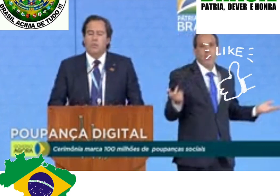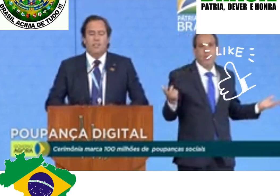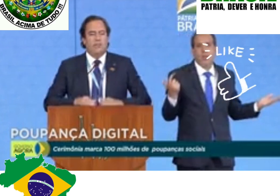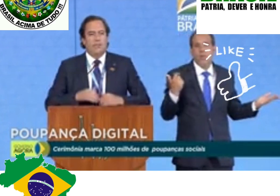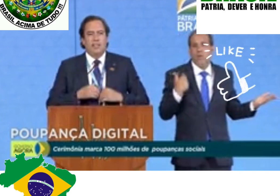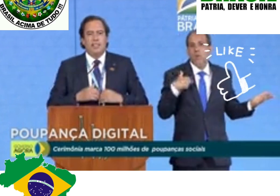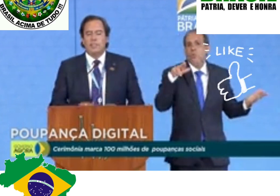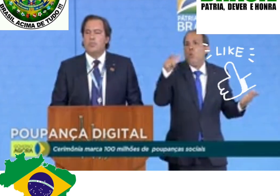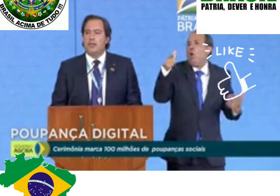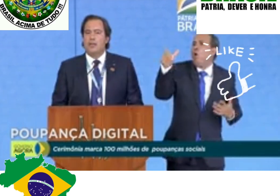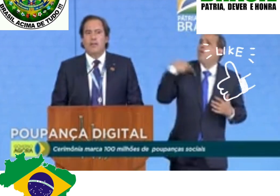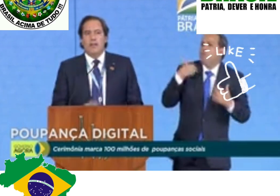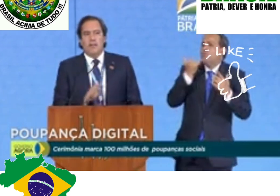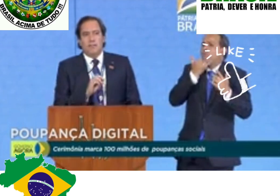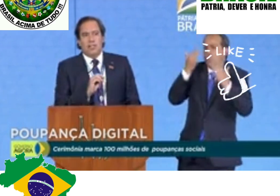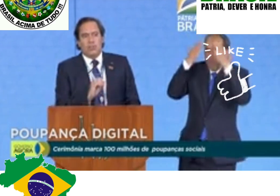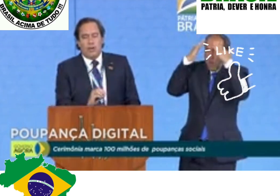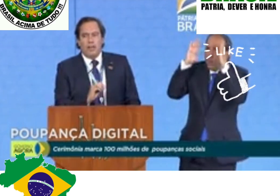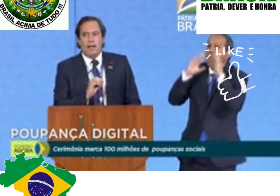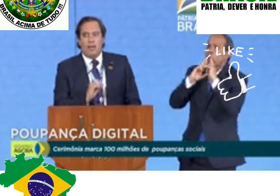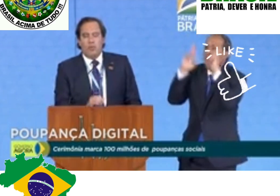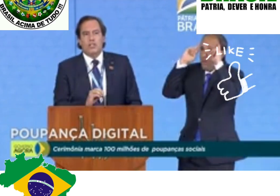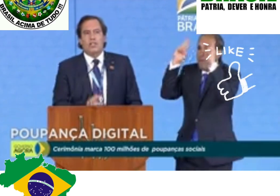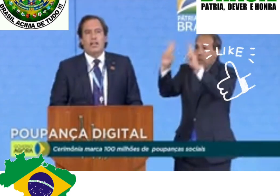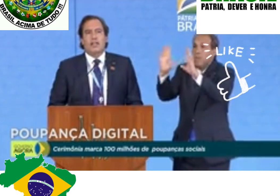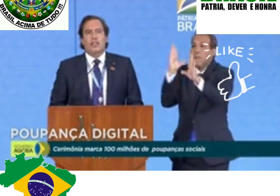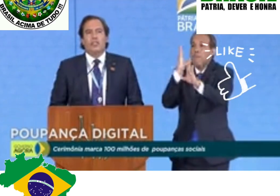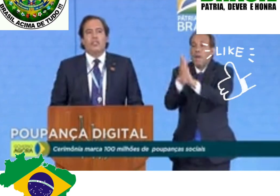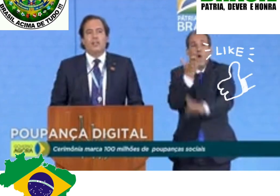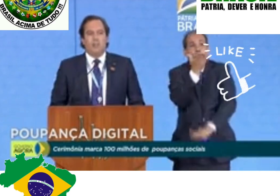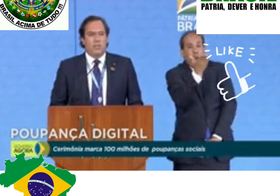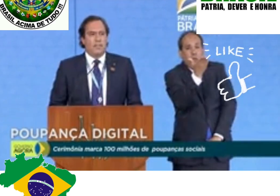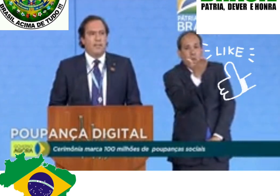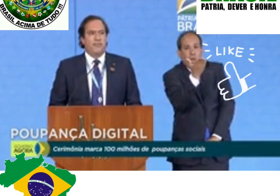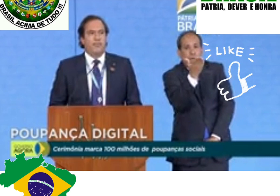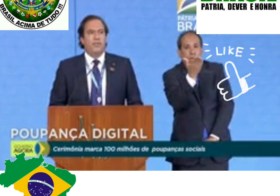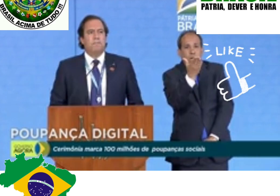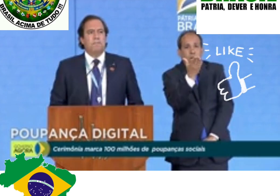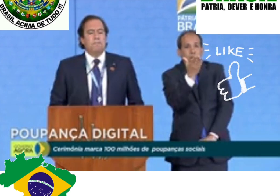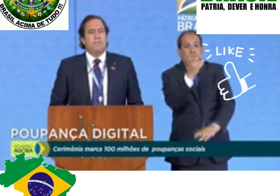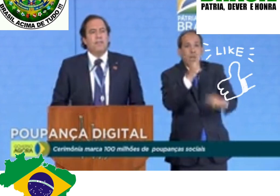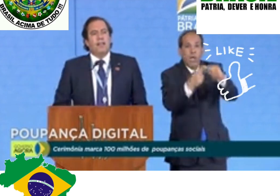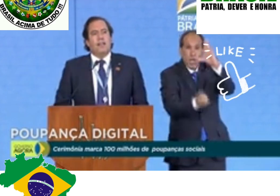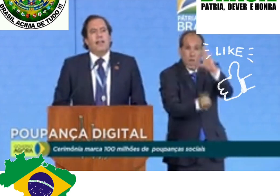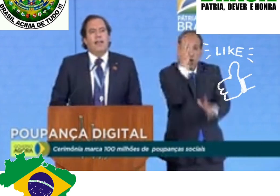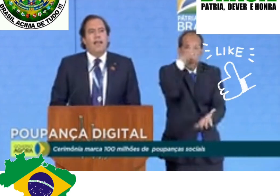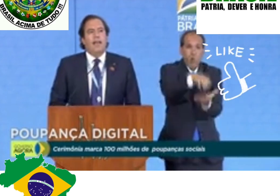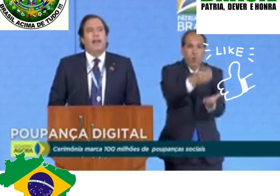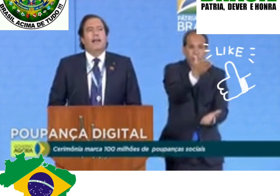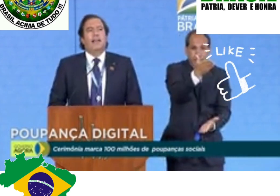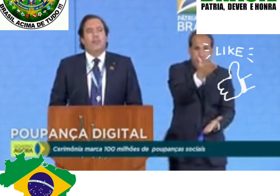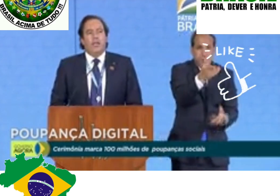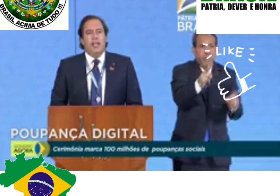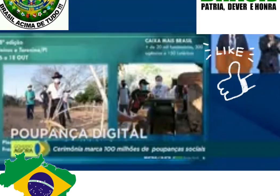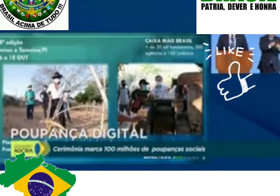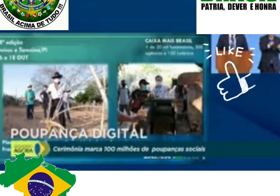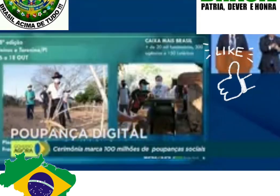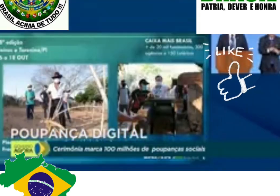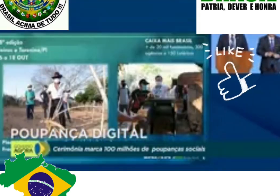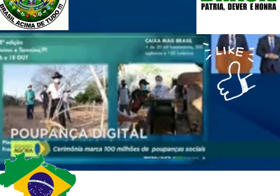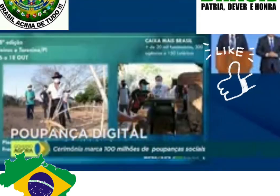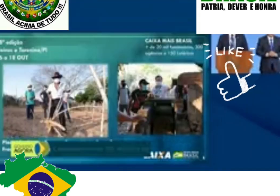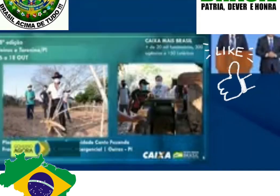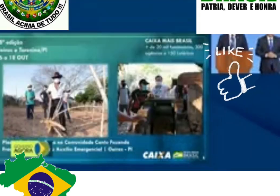respeito muito, excepcional, mas olha aonde que a Caixa chega. Pode passar, por favor? Em